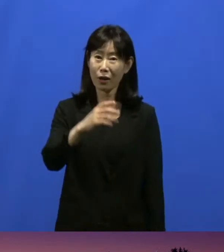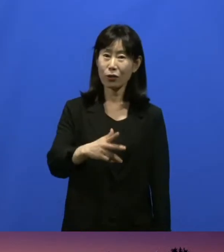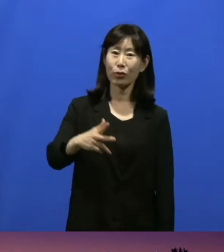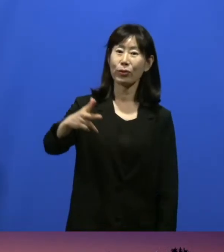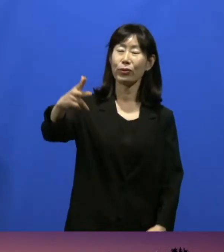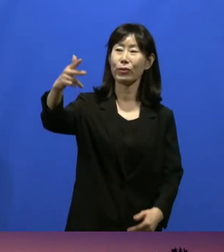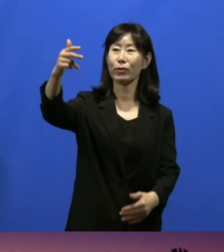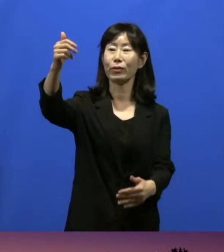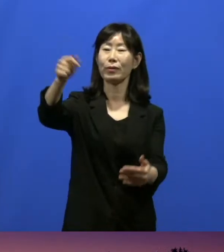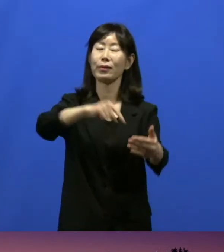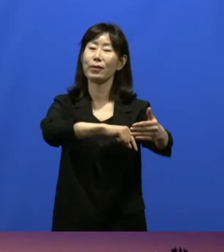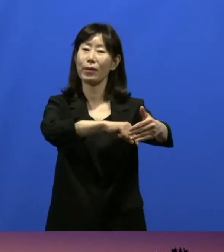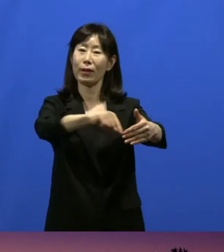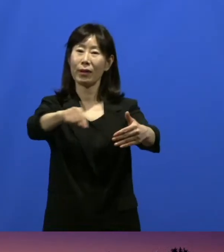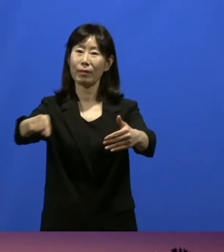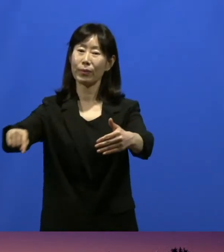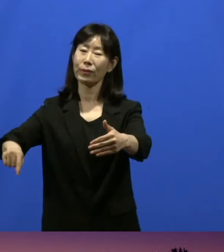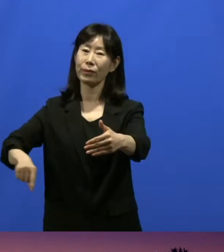주